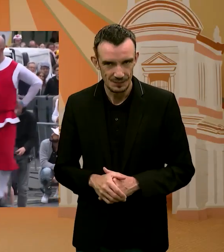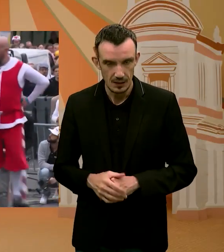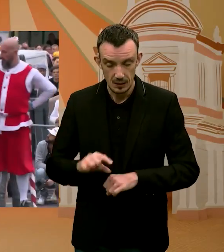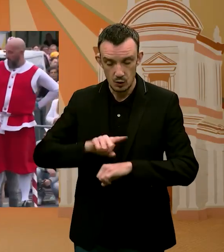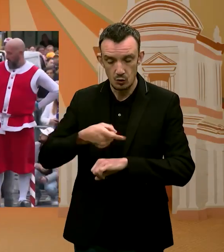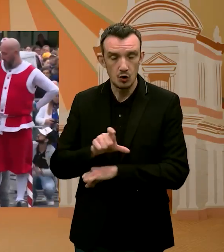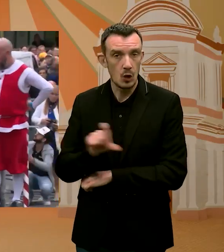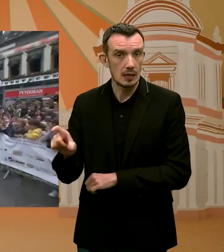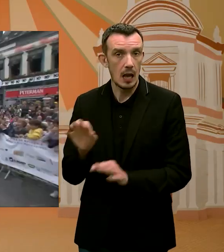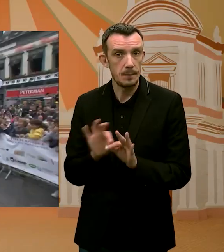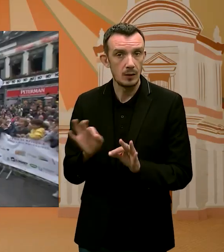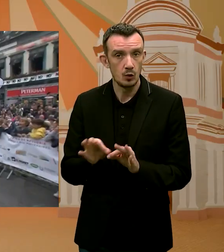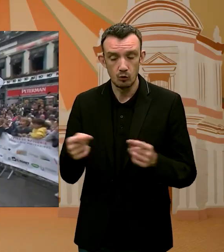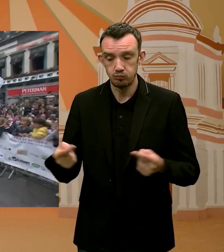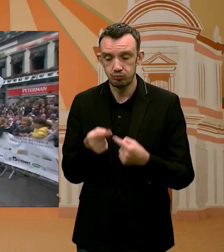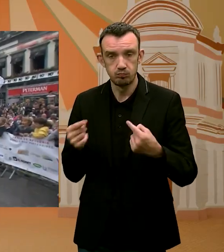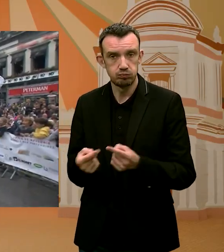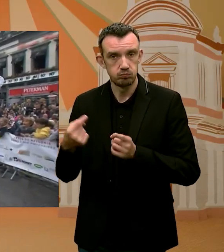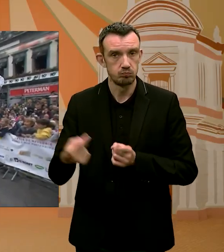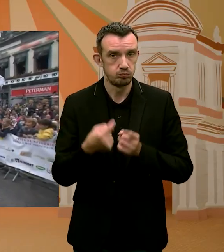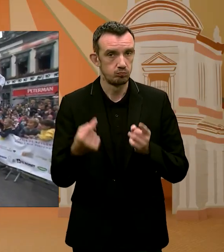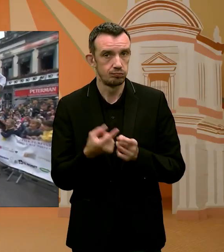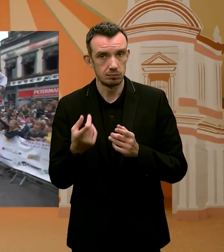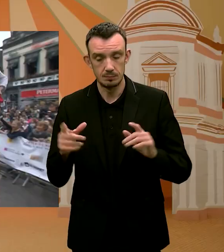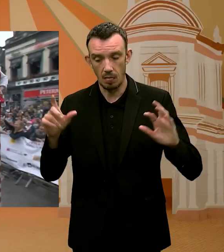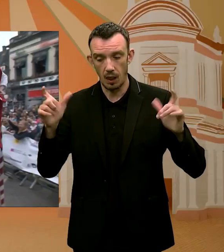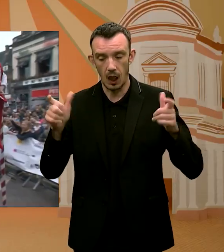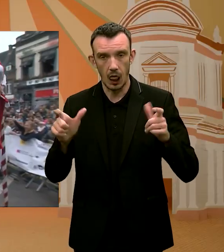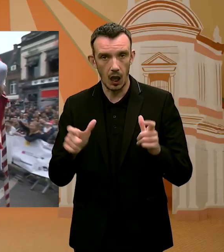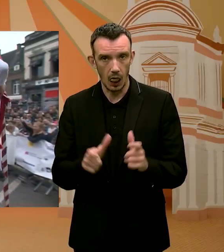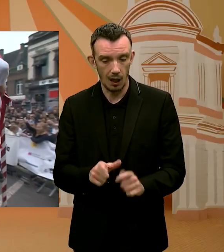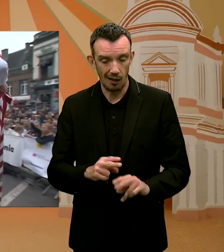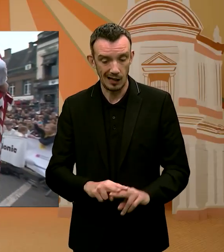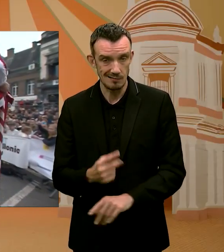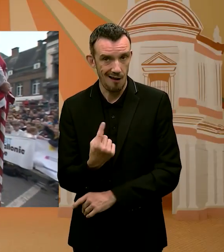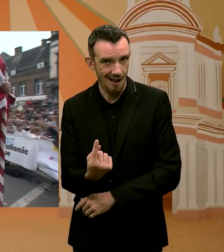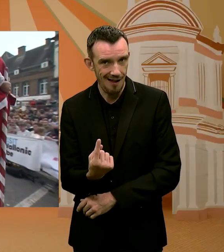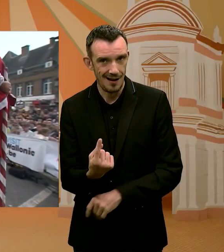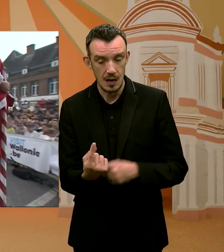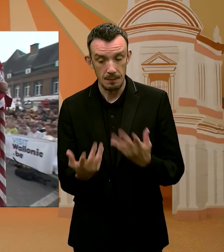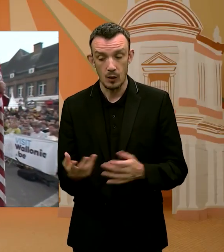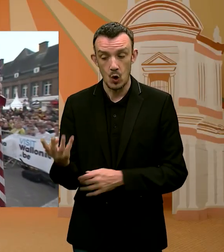de combat. Il n'en restera qu'un. Ils sont 4 actuellement, 4 Avresses. Il n'y a plus de